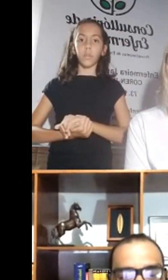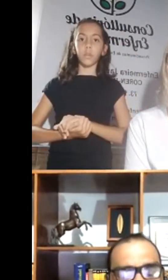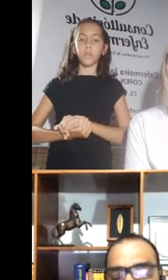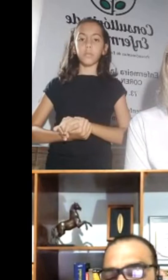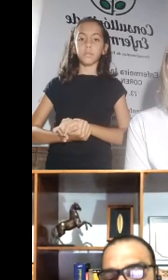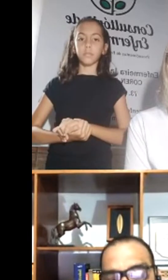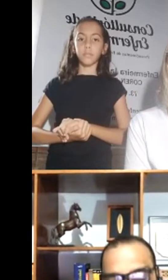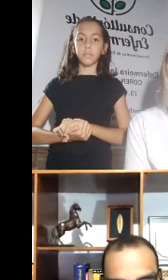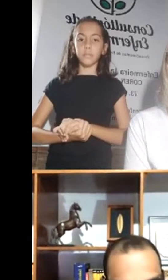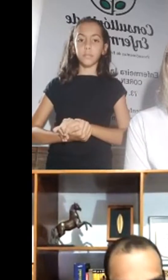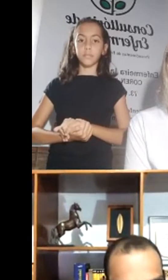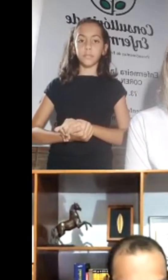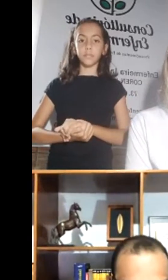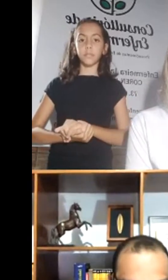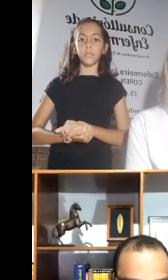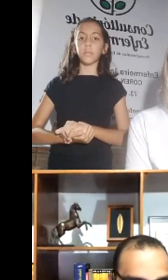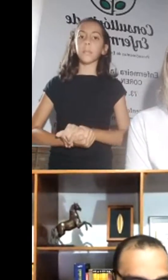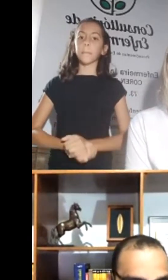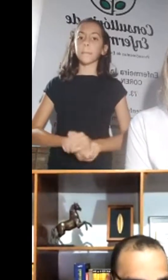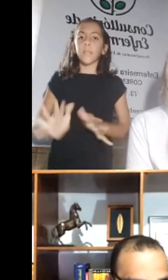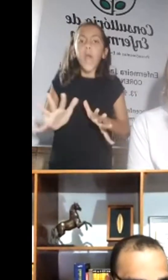de Tucano, pessoal